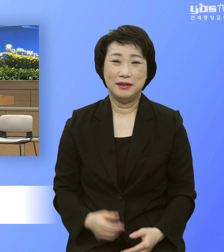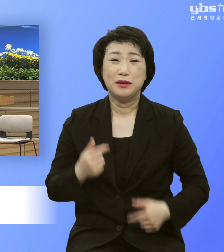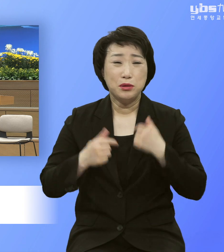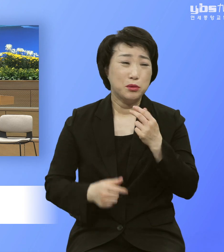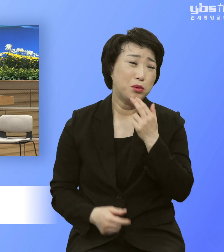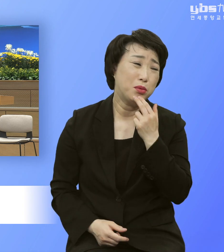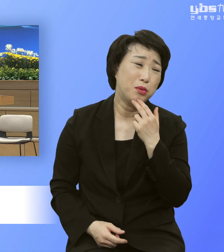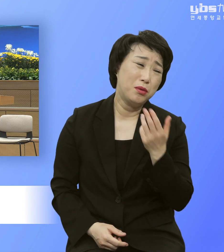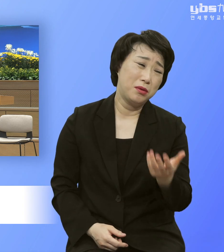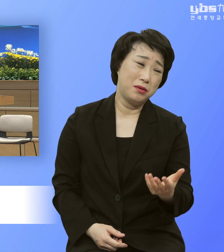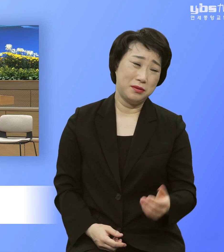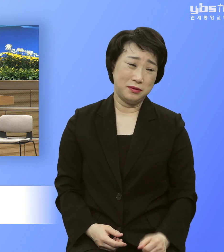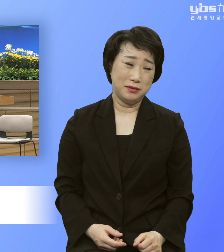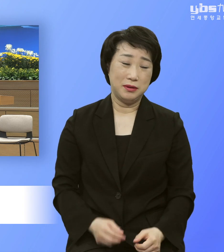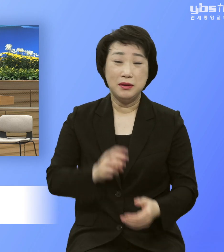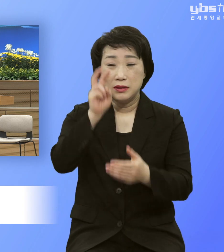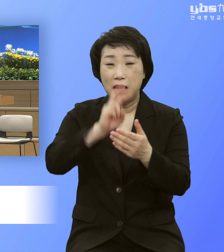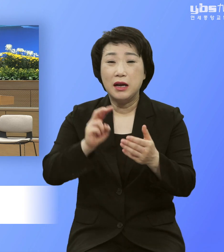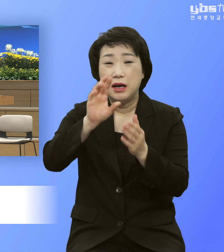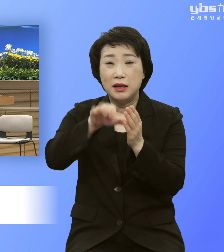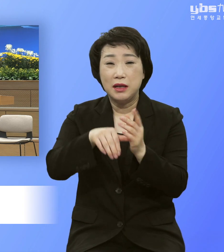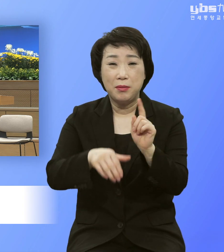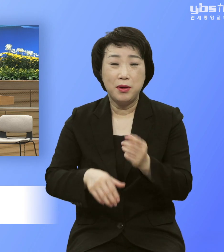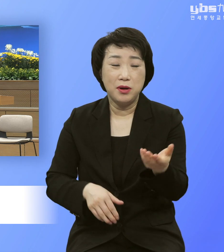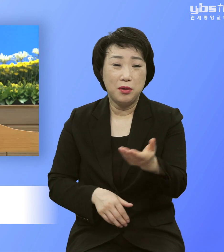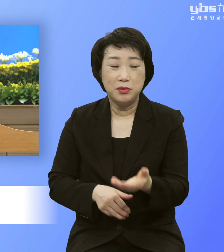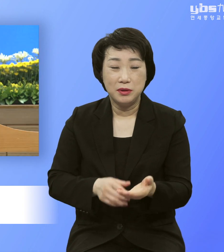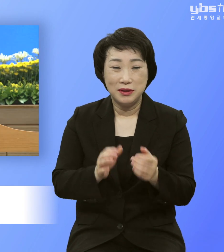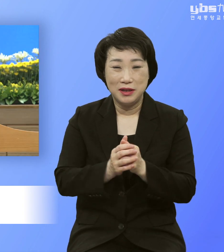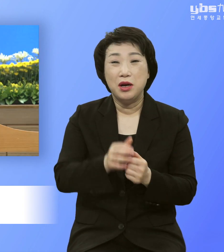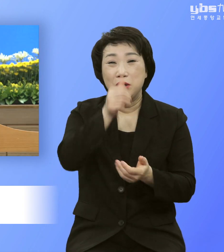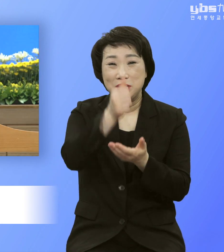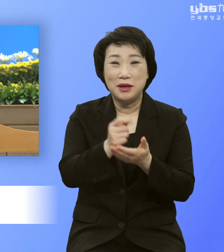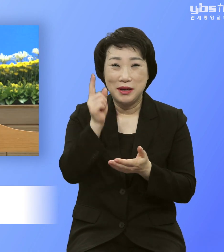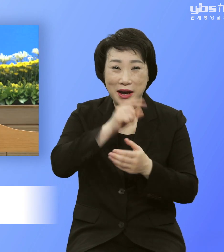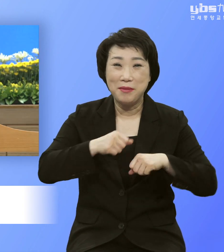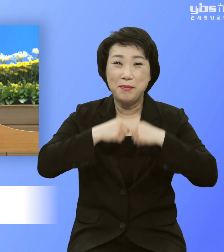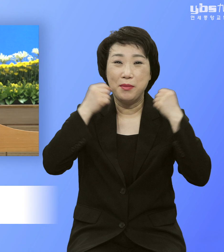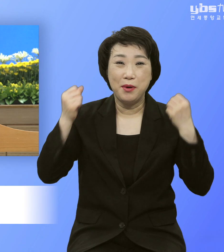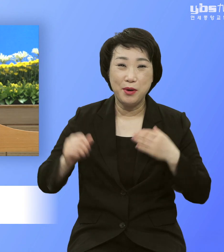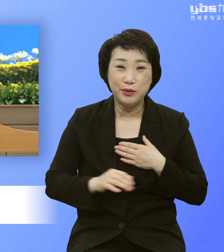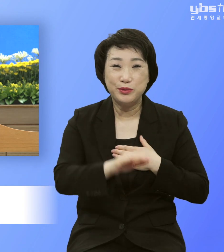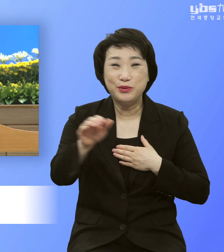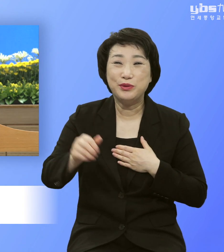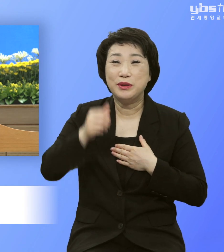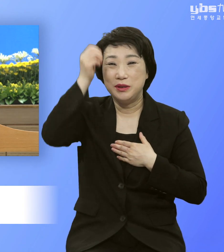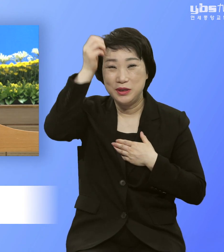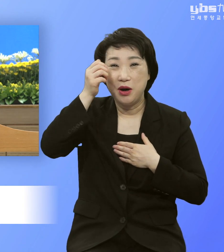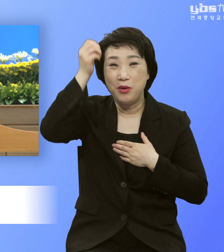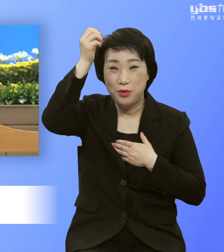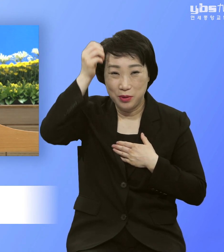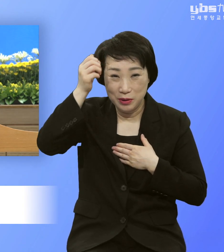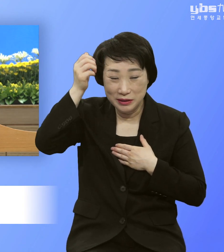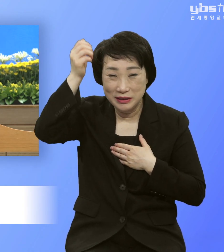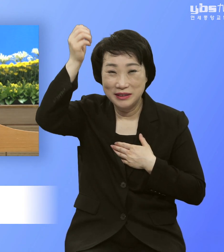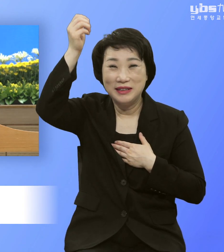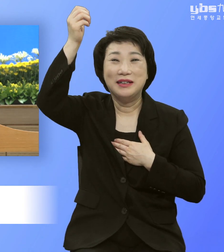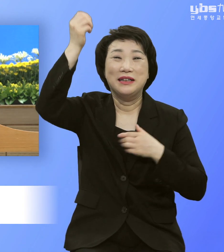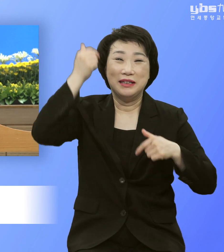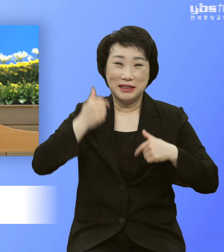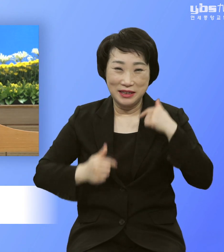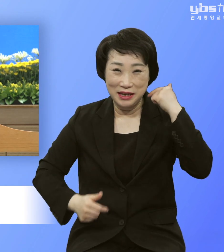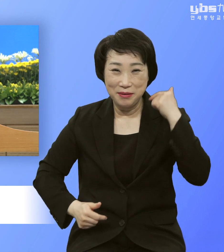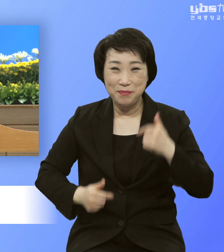기쁨이 없는 거예요. 찬양해 보라고 했어요. 죄악 벗은 우리